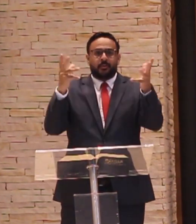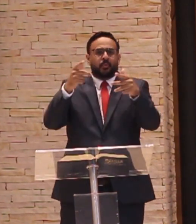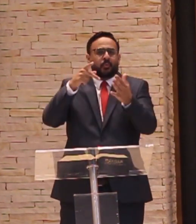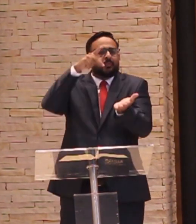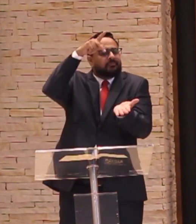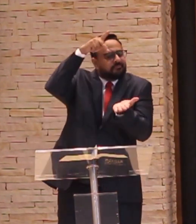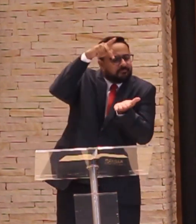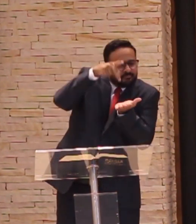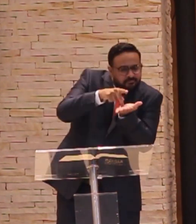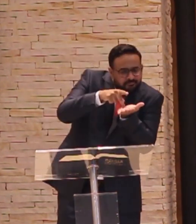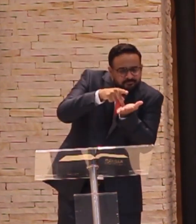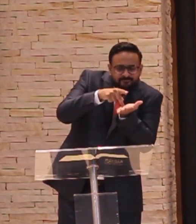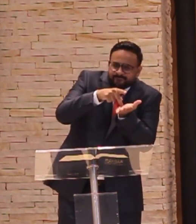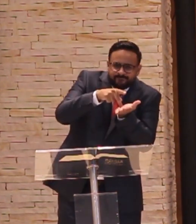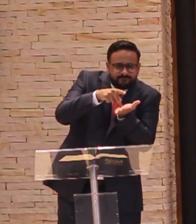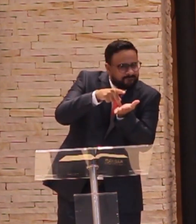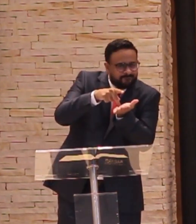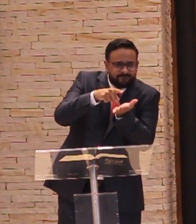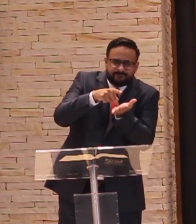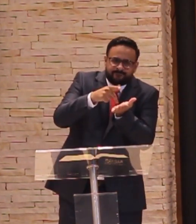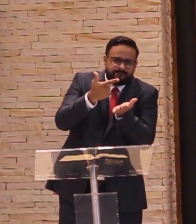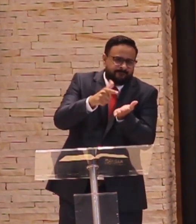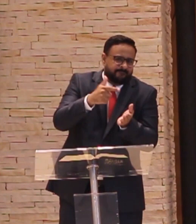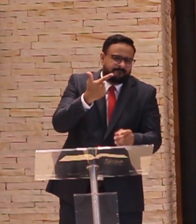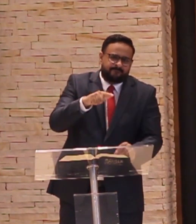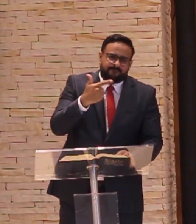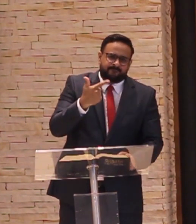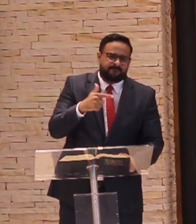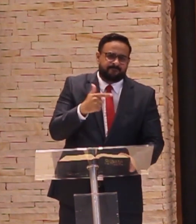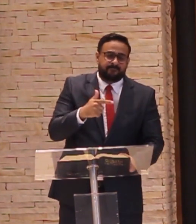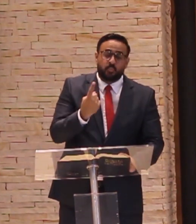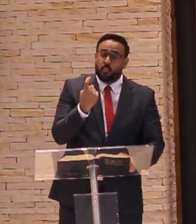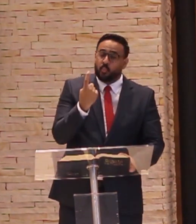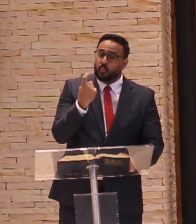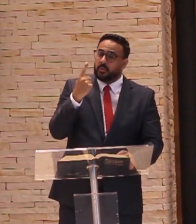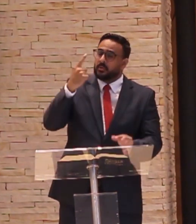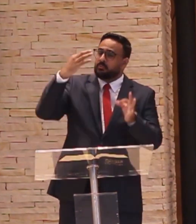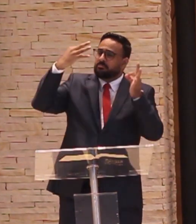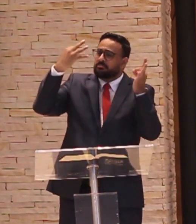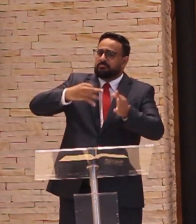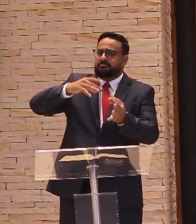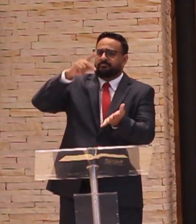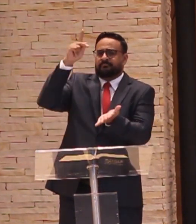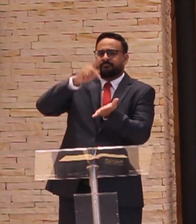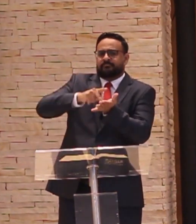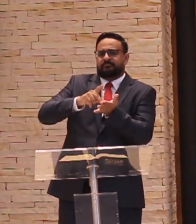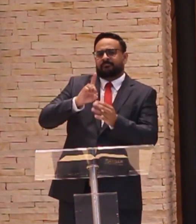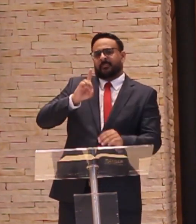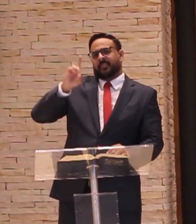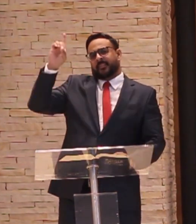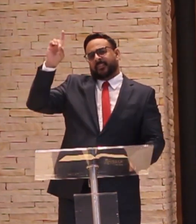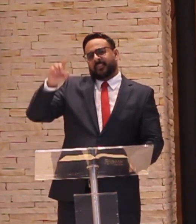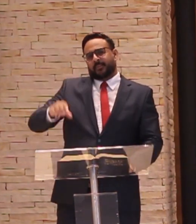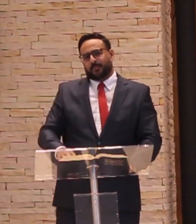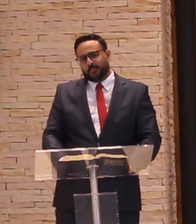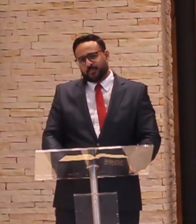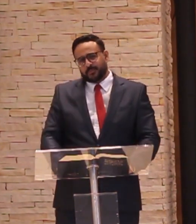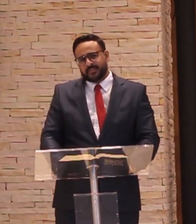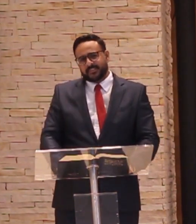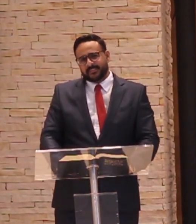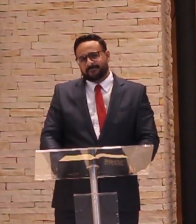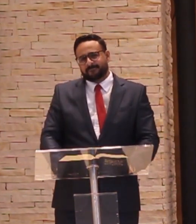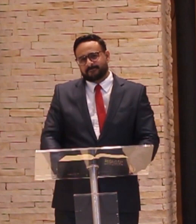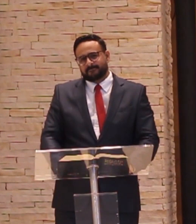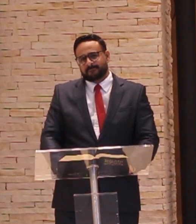que acontecem nesse mundo. Ou seja, não encontramos a verdade no mundo. O mundo não tem essa verdade